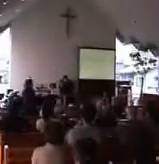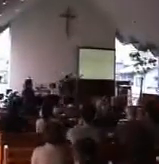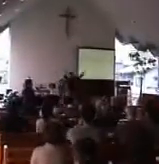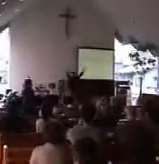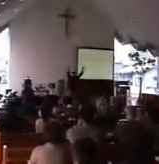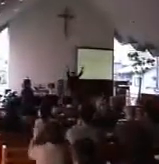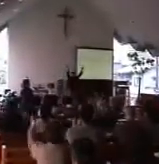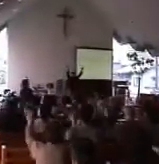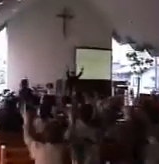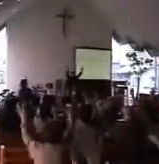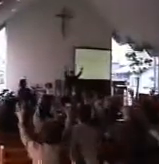口だけ。